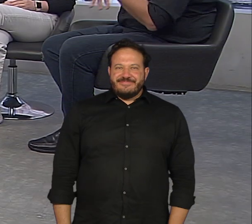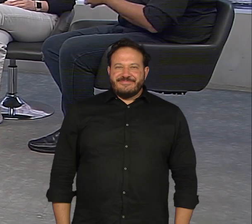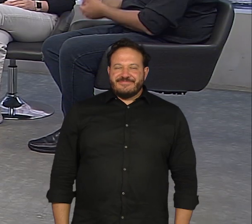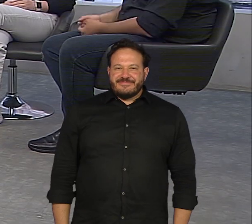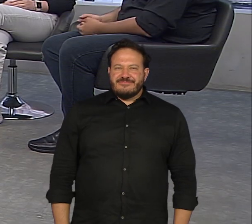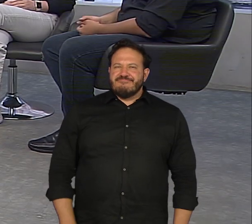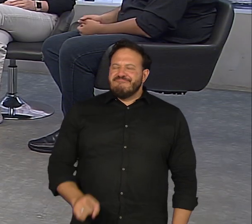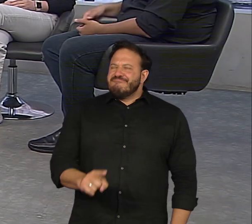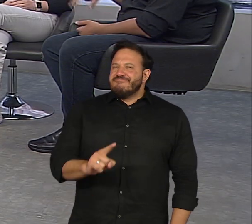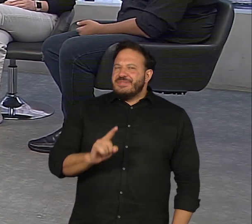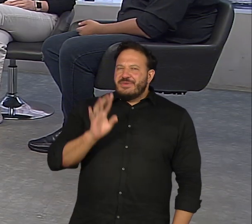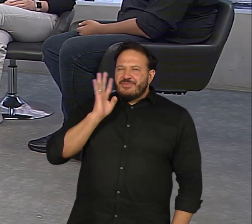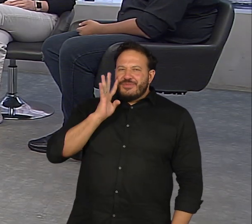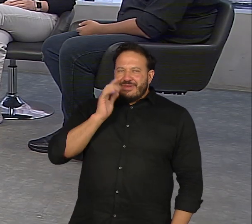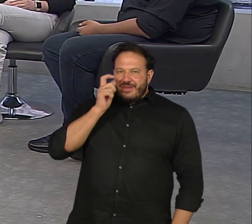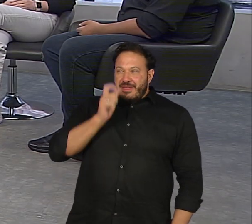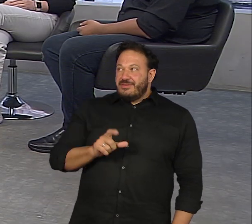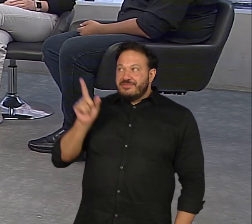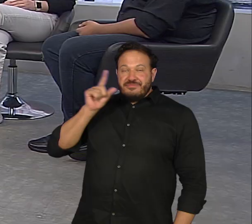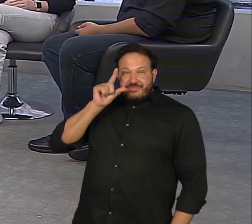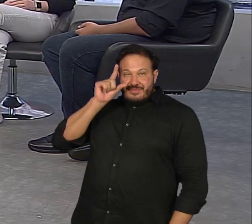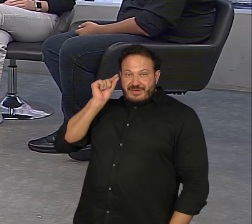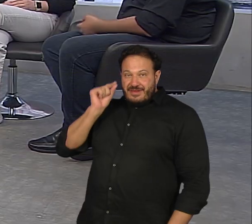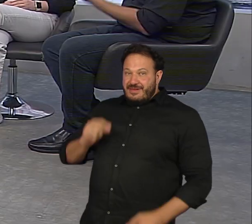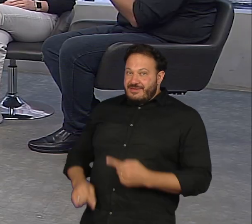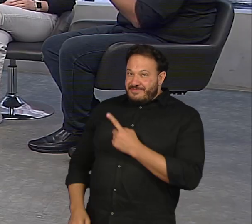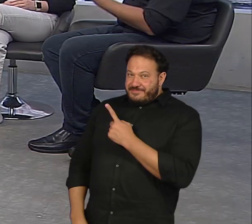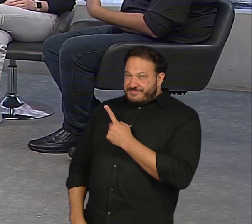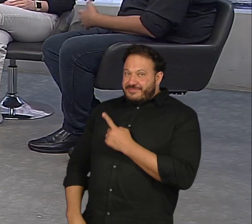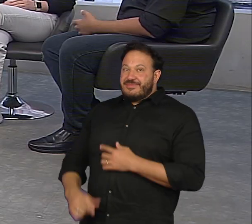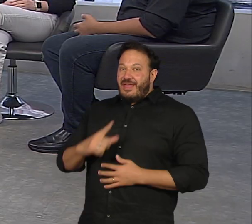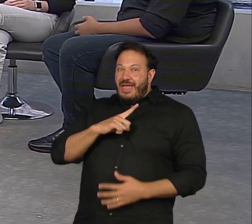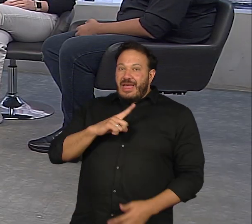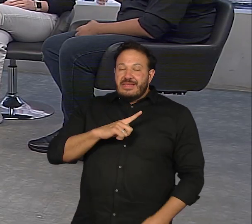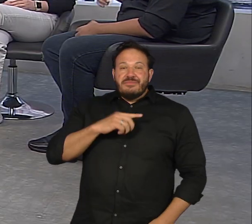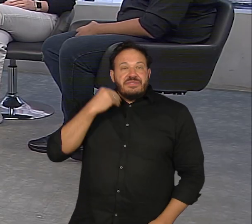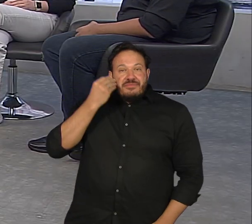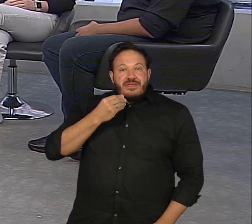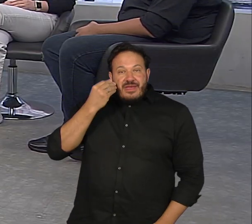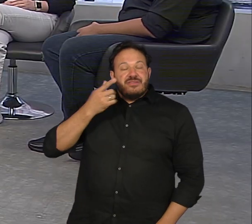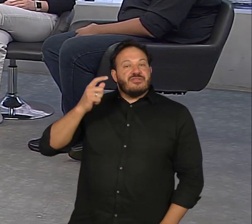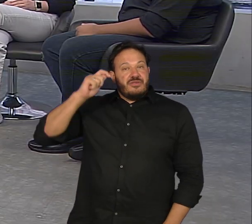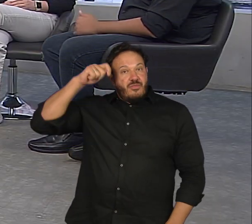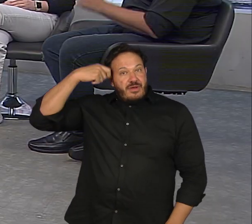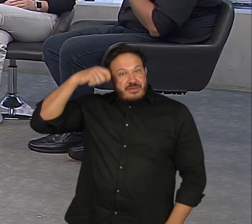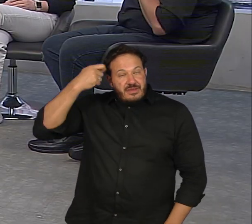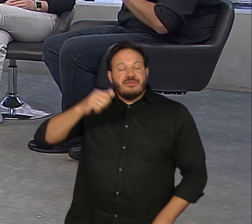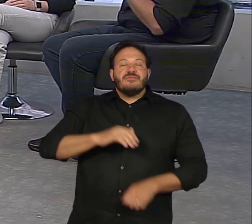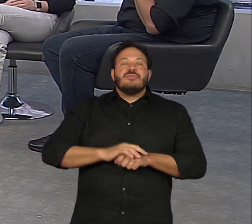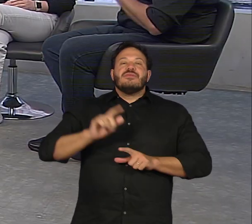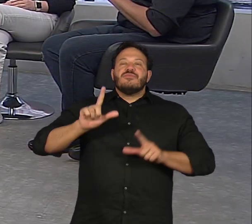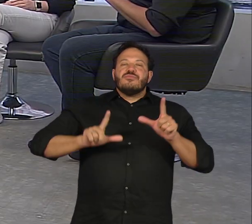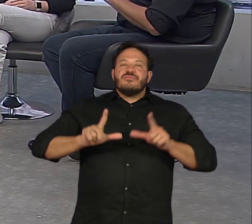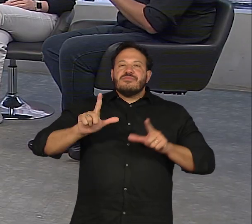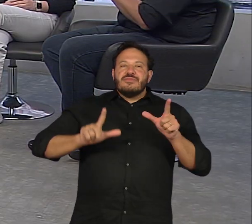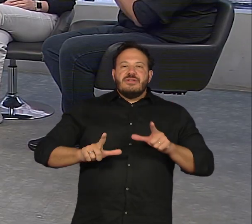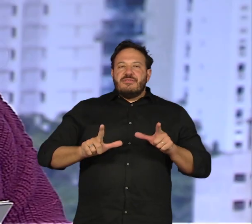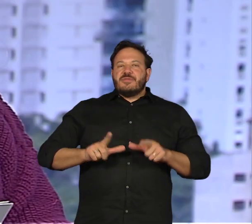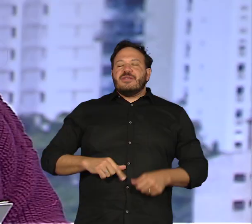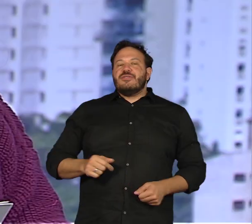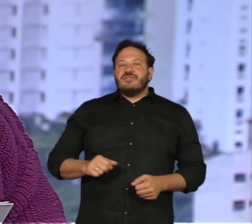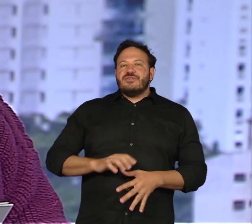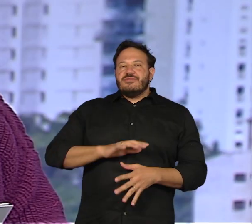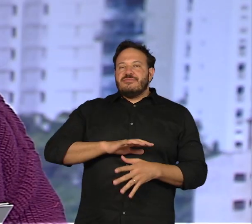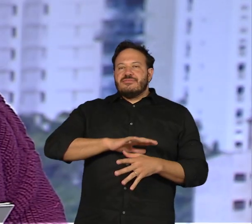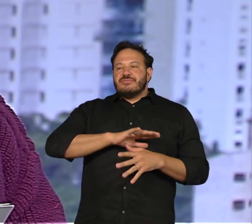E uma coisa muito legal sobre a Kátia, inclusive, é que ela teve uma experiência como atriz, atuando no programa Libras para Todos, e eu queria